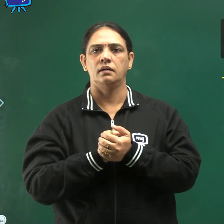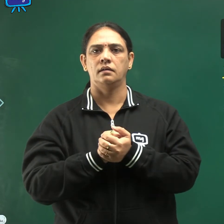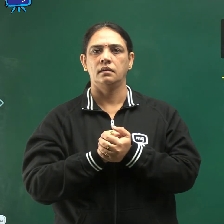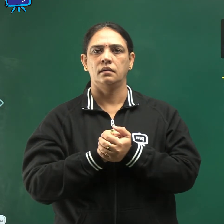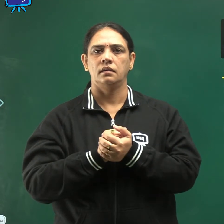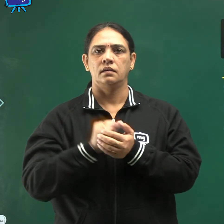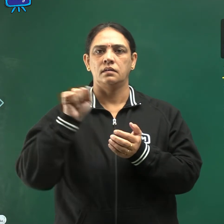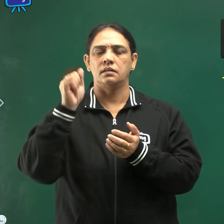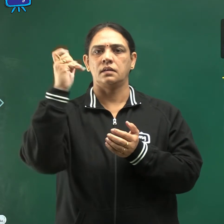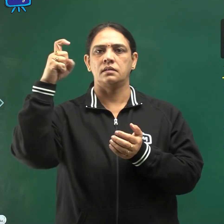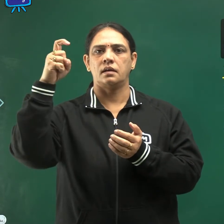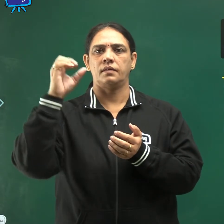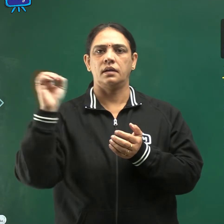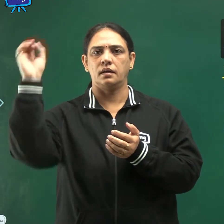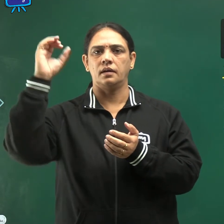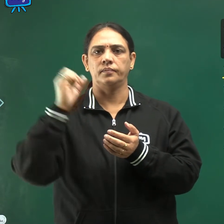67 डिग्री।